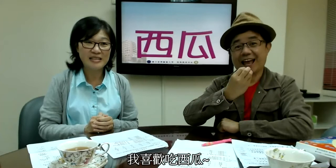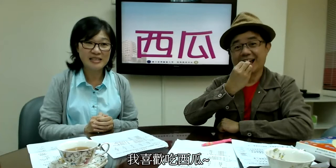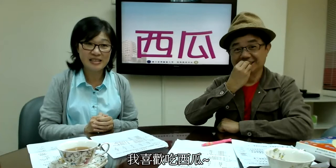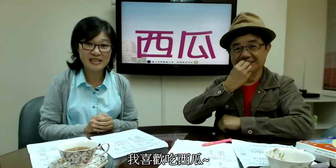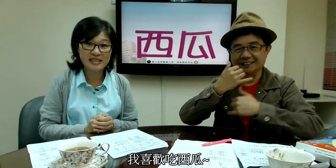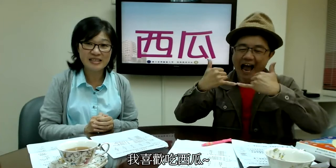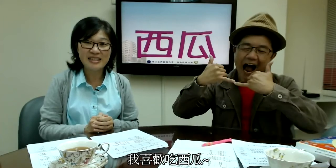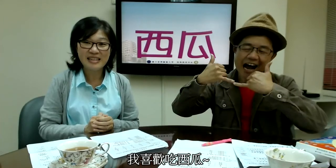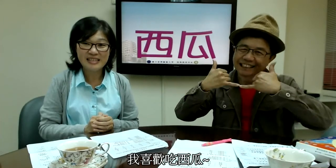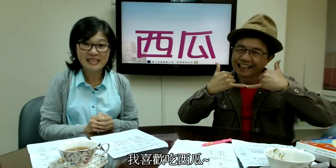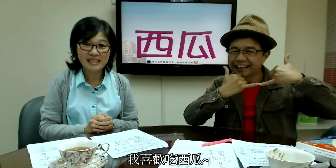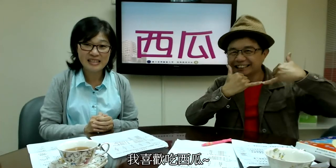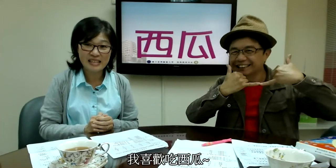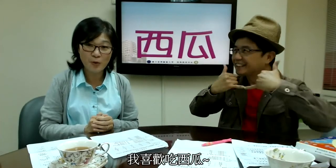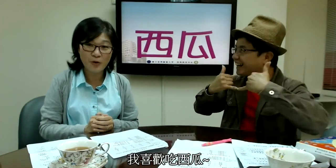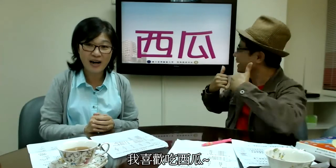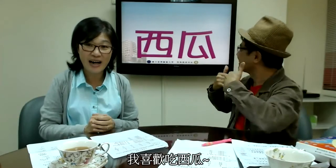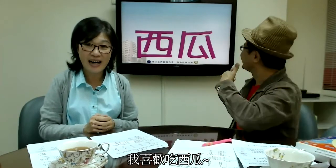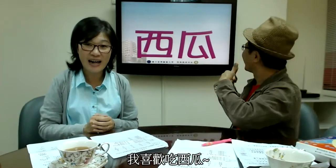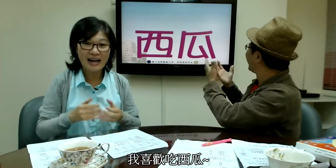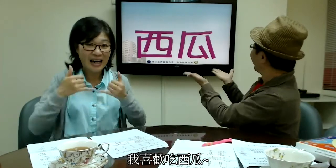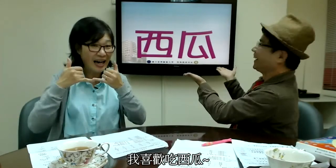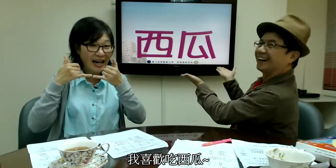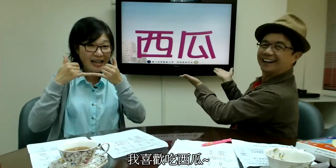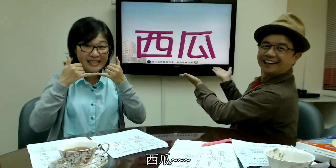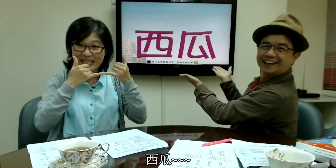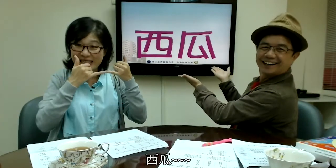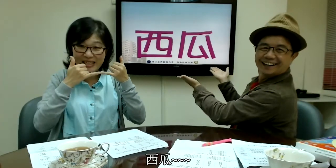吃西瓜，西瓜，